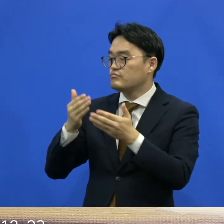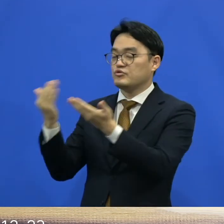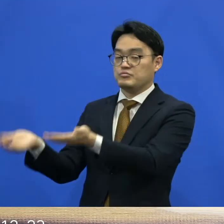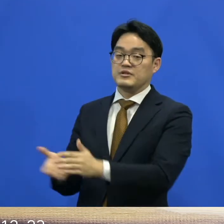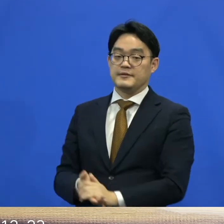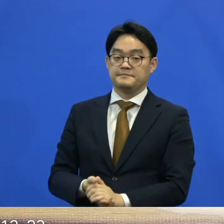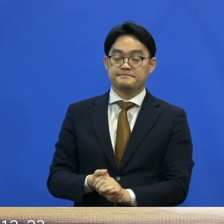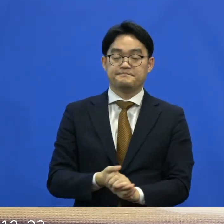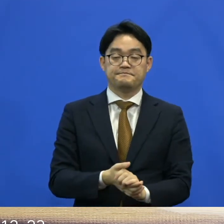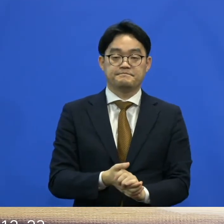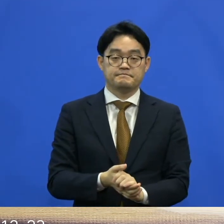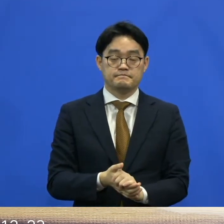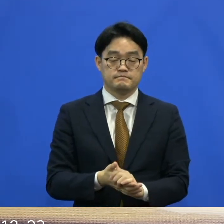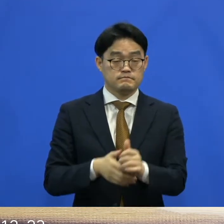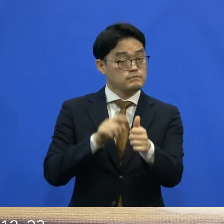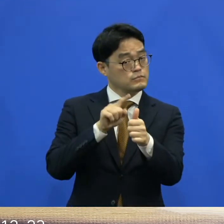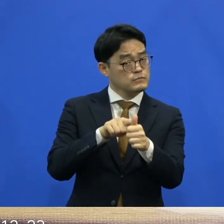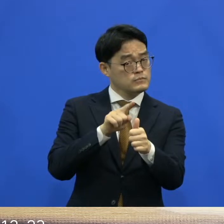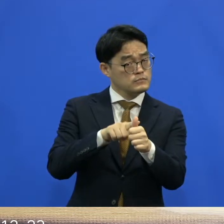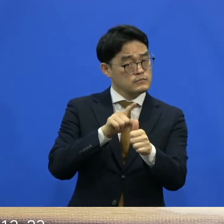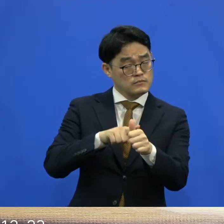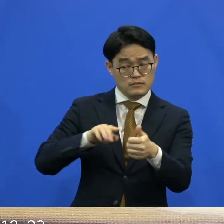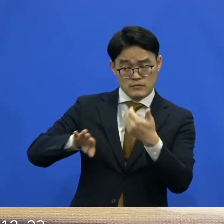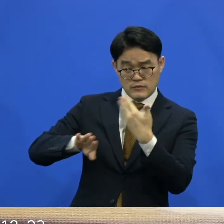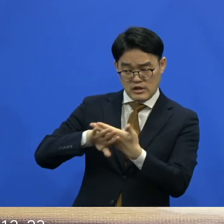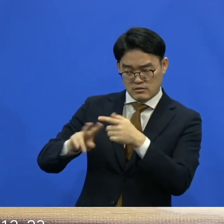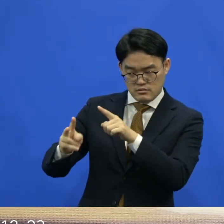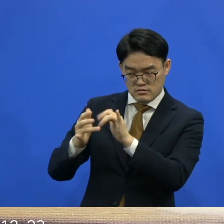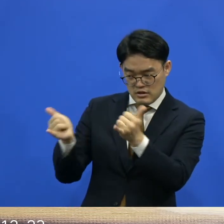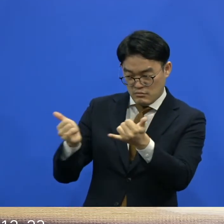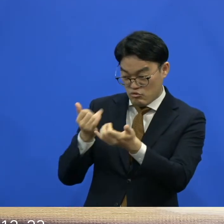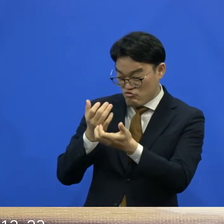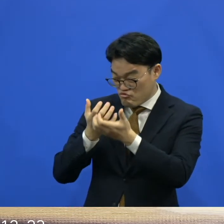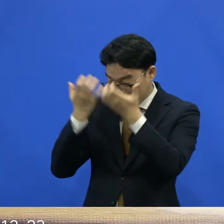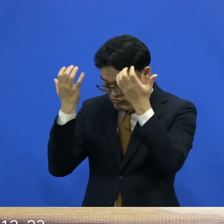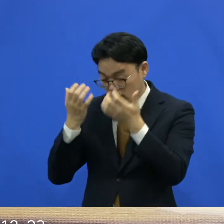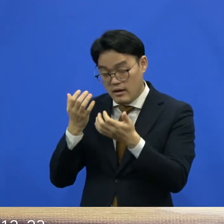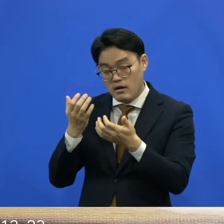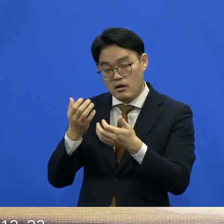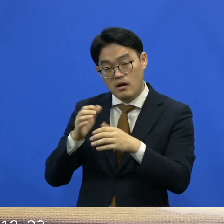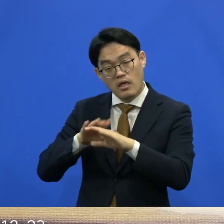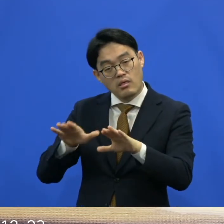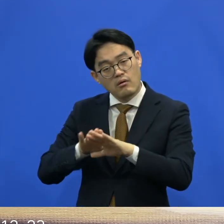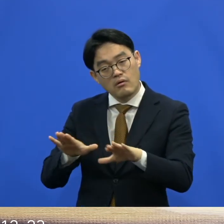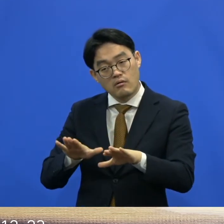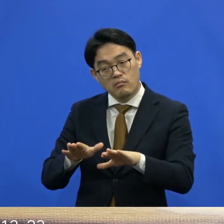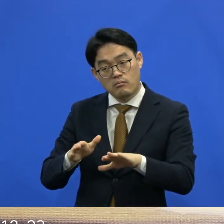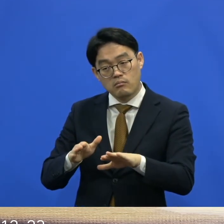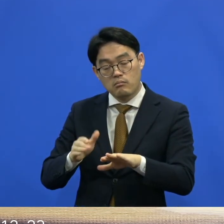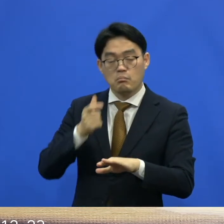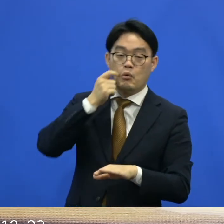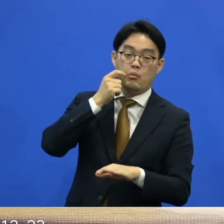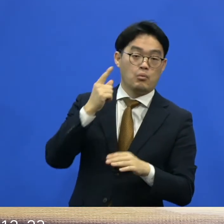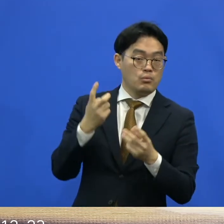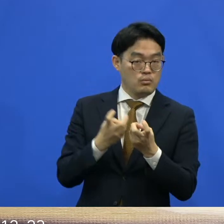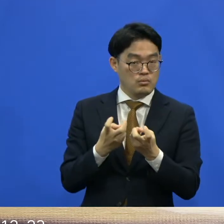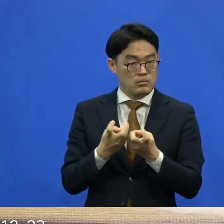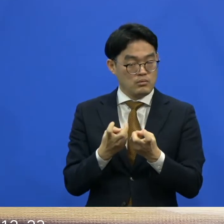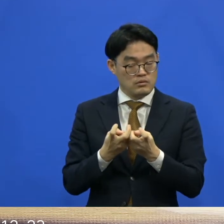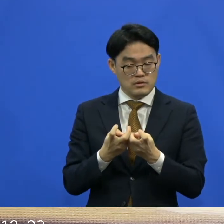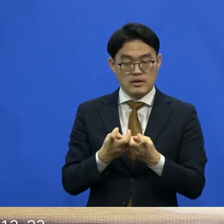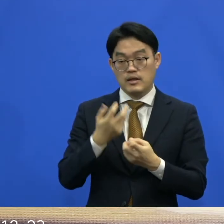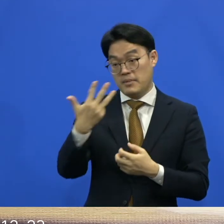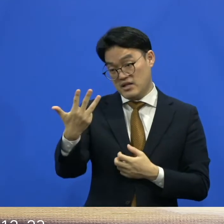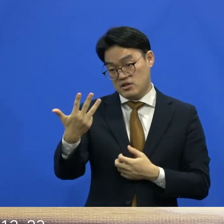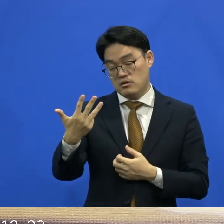이 요셉이 어떻게 남의 꾼 꿈을 해석해 줄 수 있었을까? 8절에 보니까 그들이